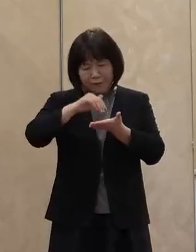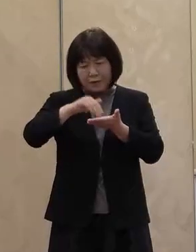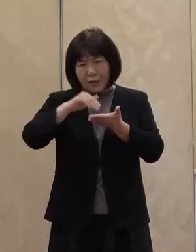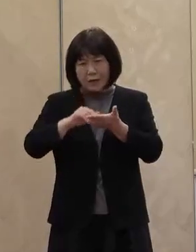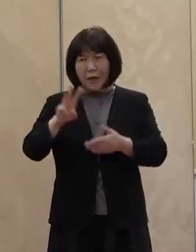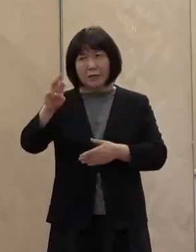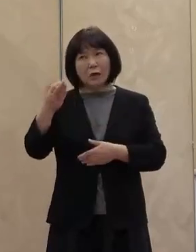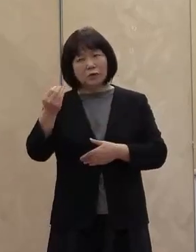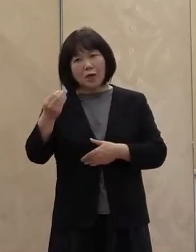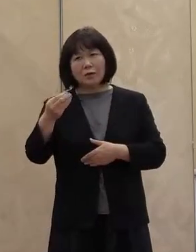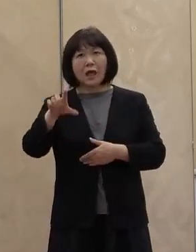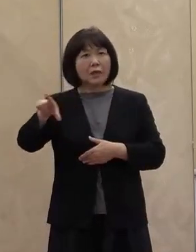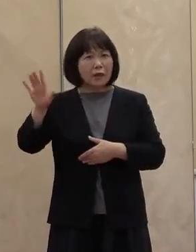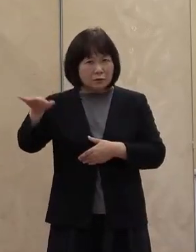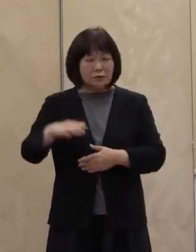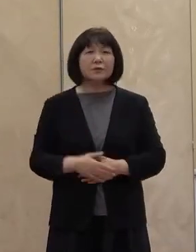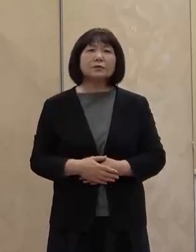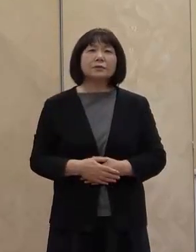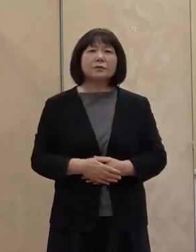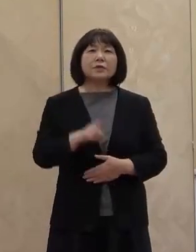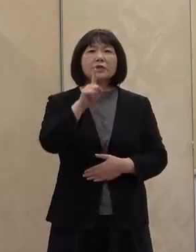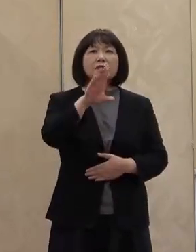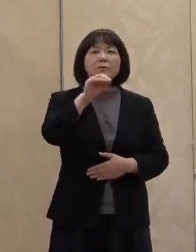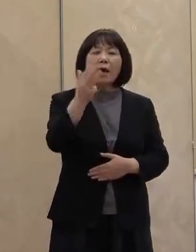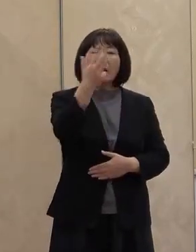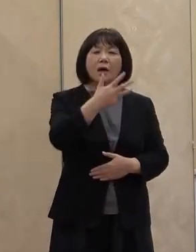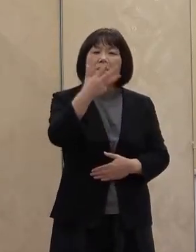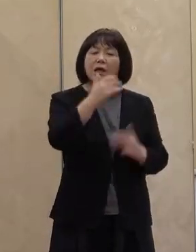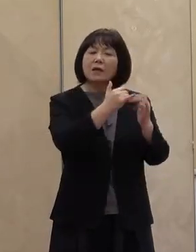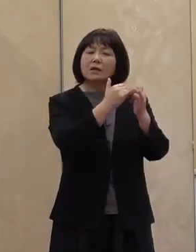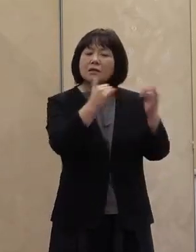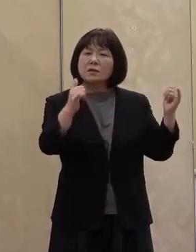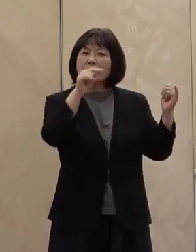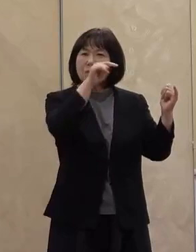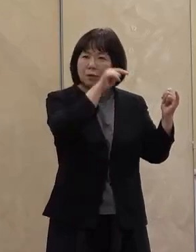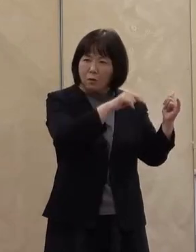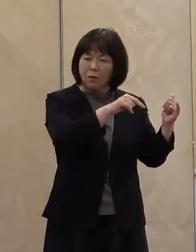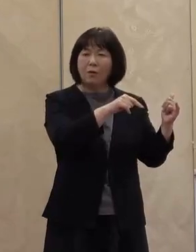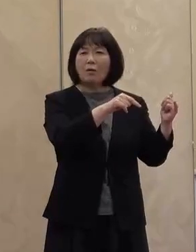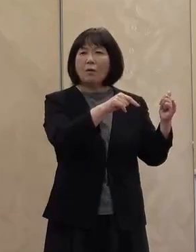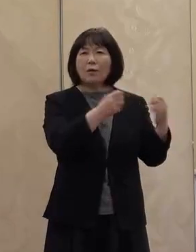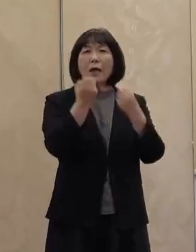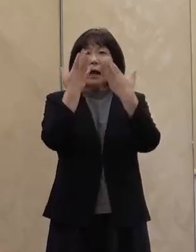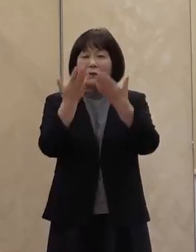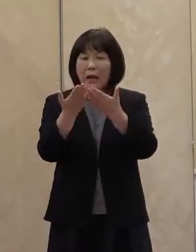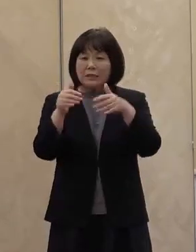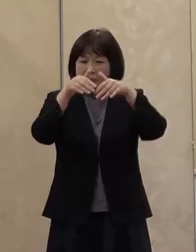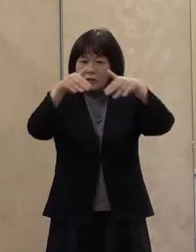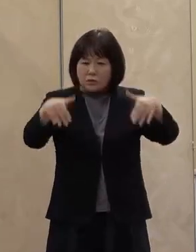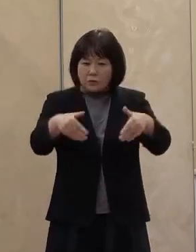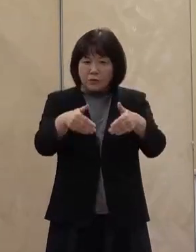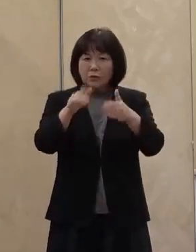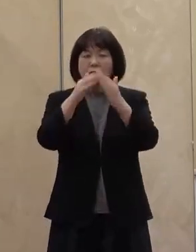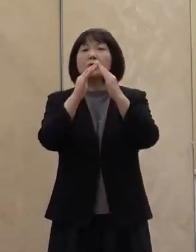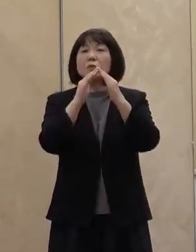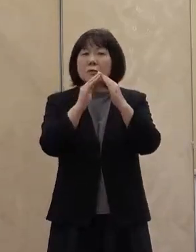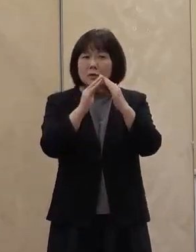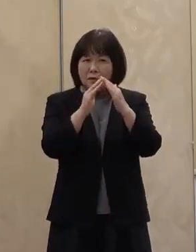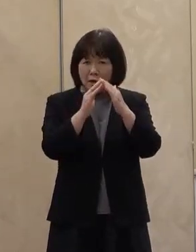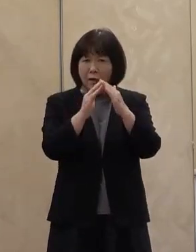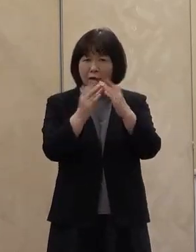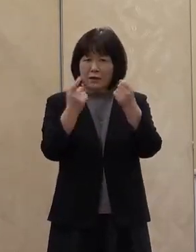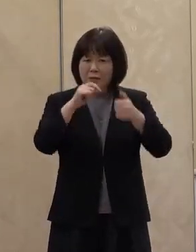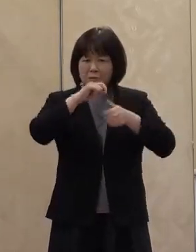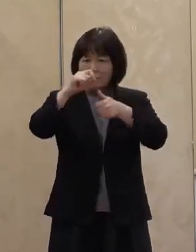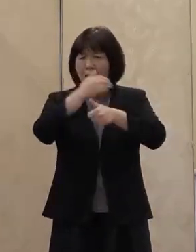円ですけど、じゃあこの1万8000人というのをこの新しい仕組みで何かこう根拠あんの